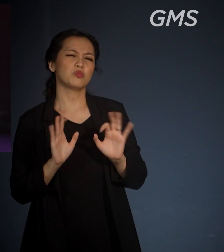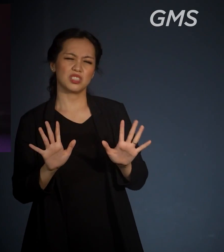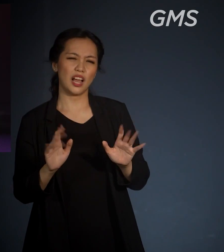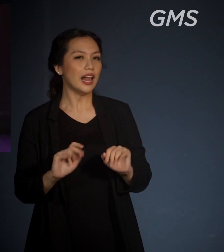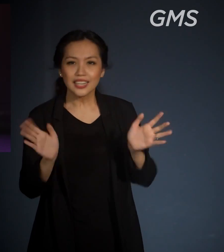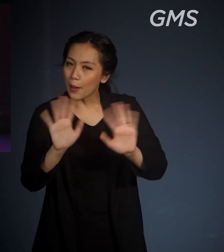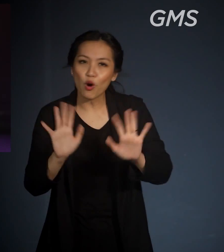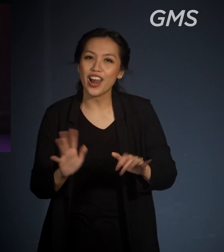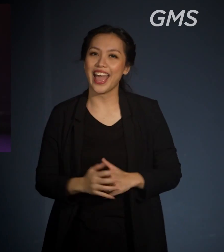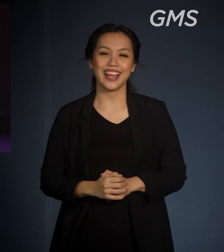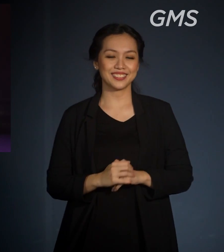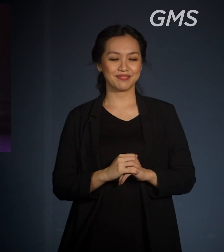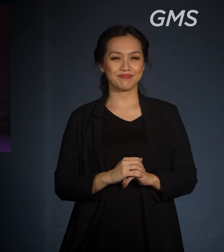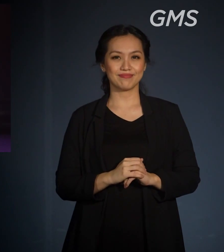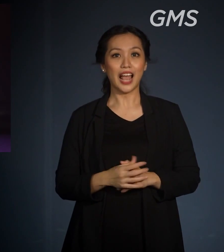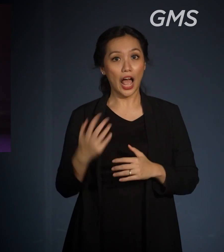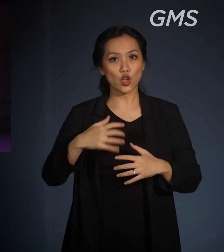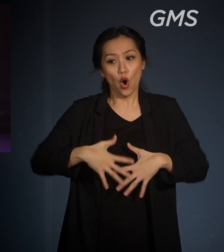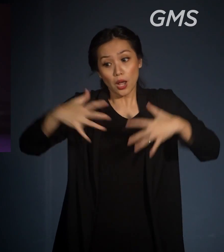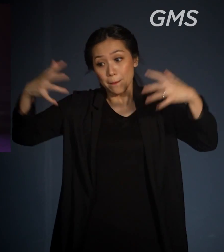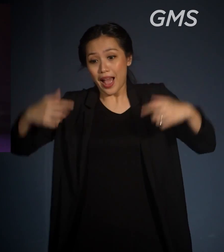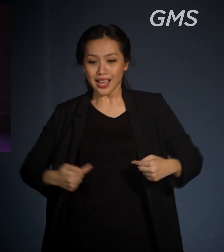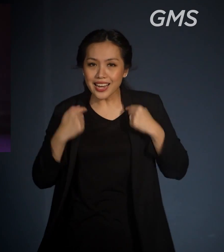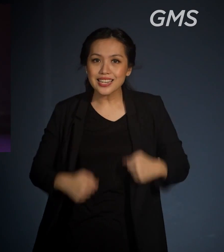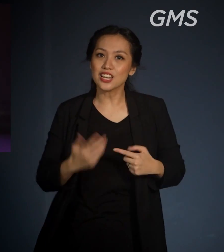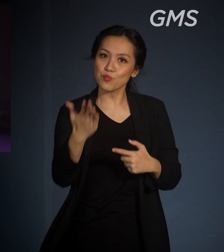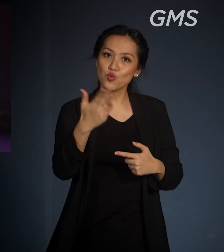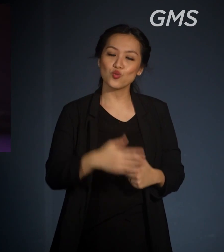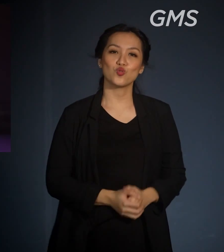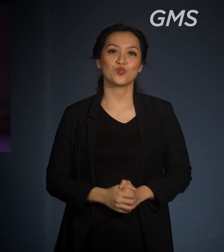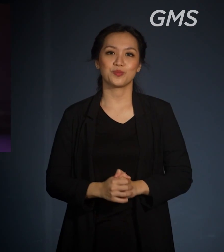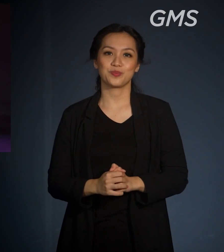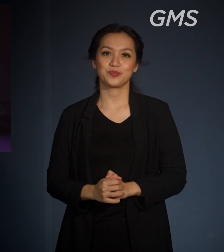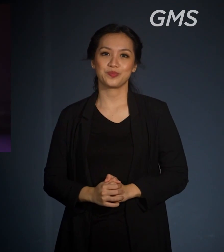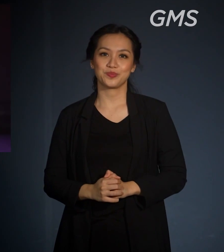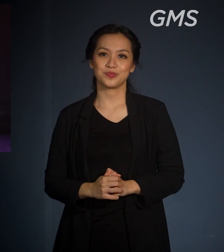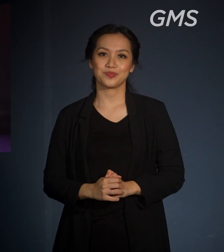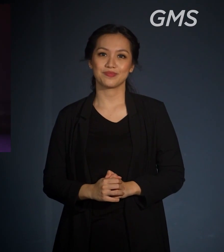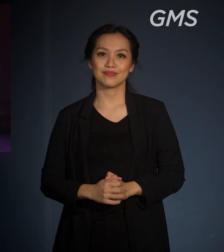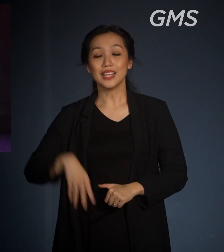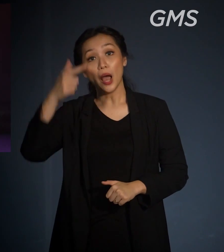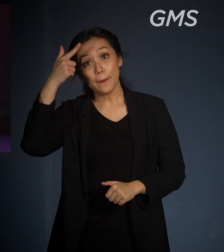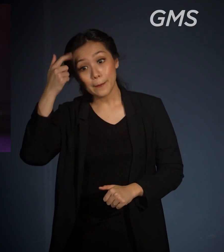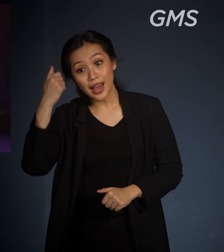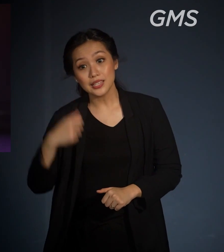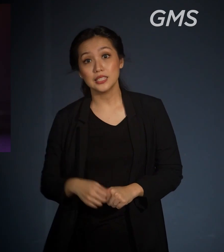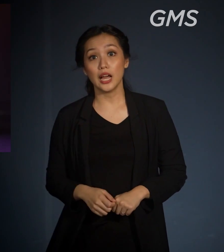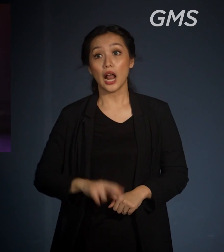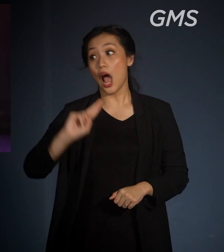Saudara, kembangkan diri Anda. Di dalam pekerjaan Anda, di dalam bisnis Anda. Belajarlah sesuatu yang